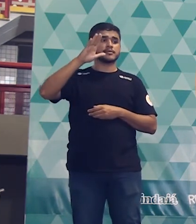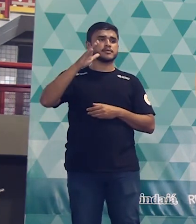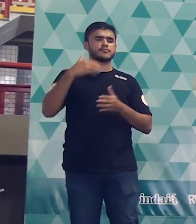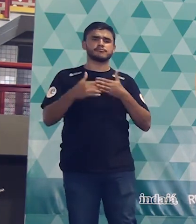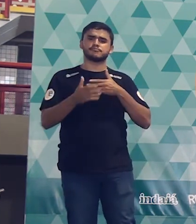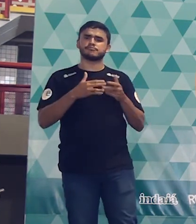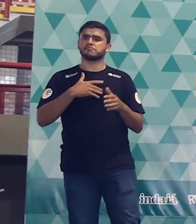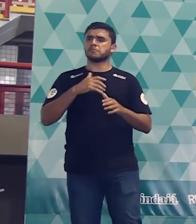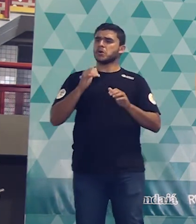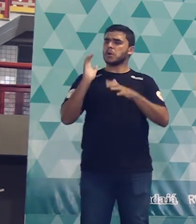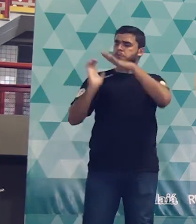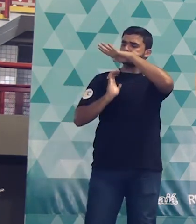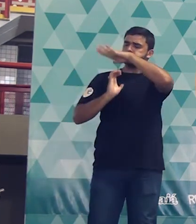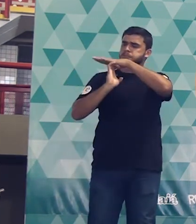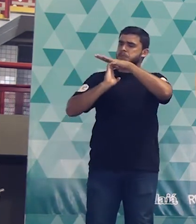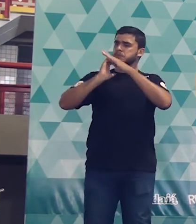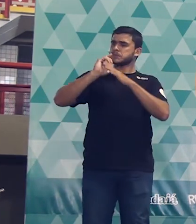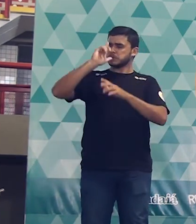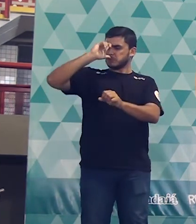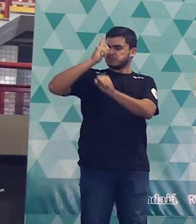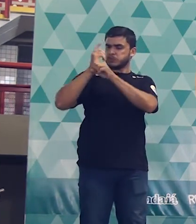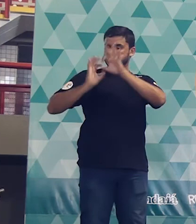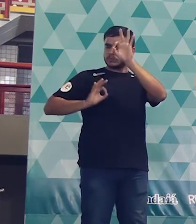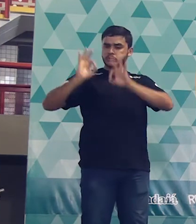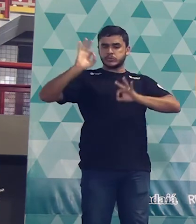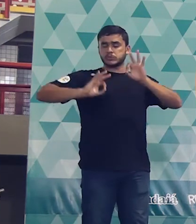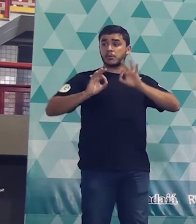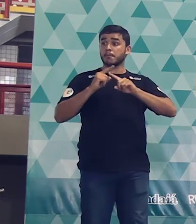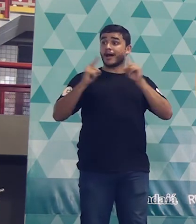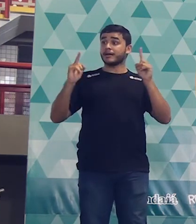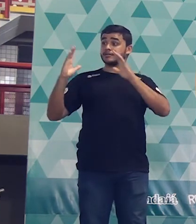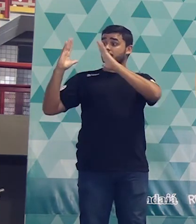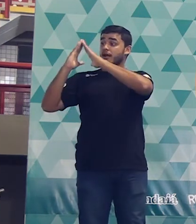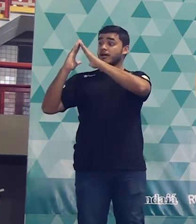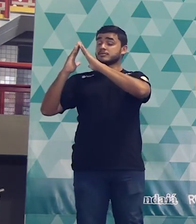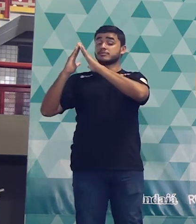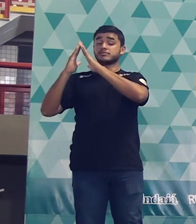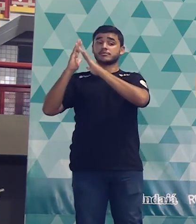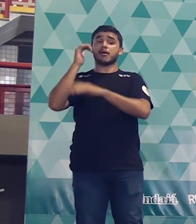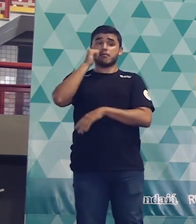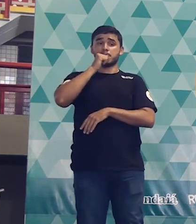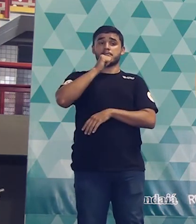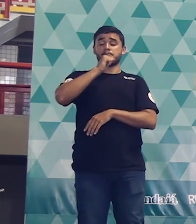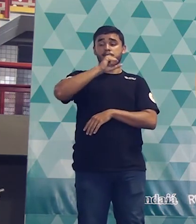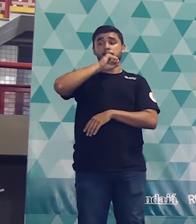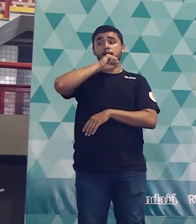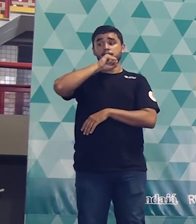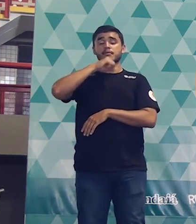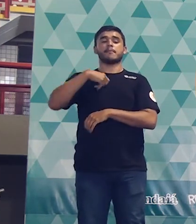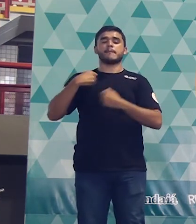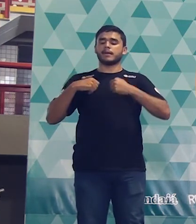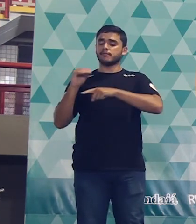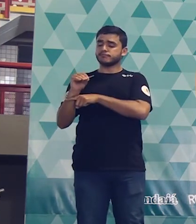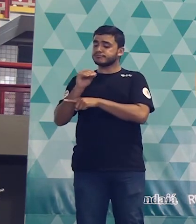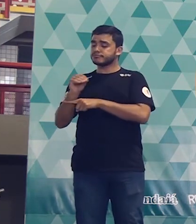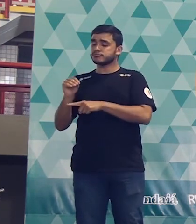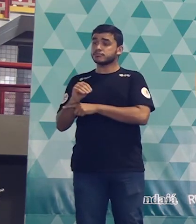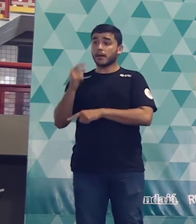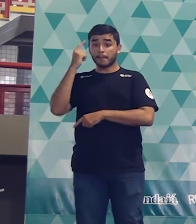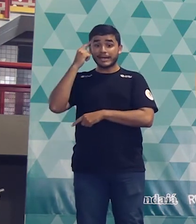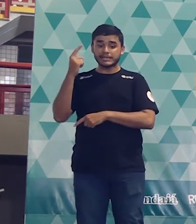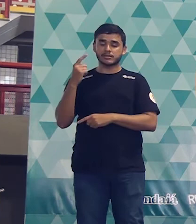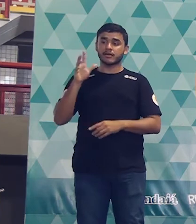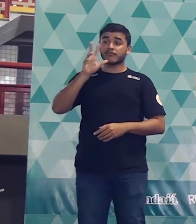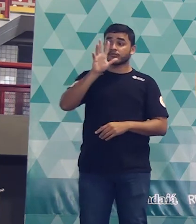de uma multinacional, mas em casa é mãe, não? Tem um terceiro tempo às vezes em casa. A mulher moderna não consegue